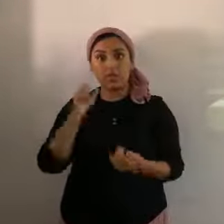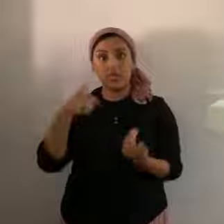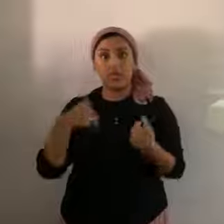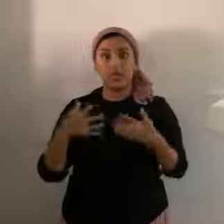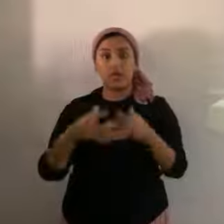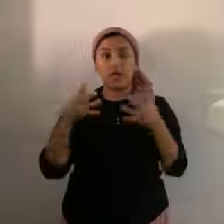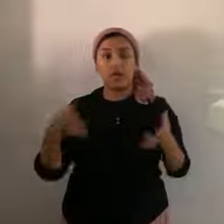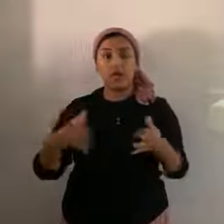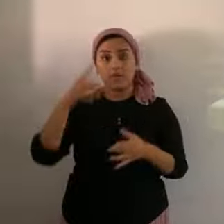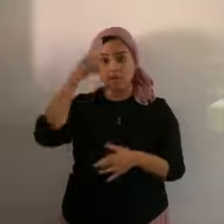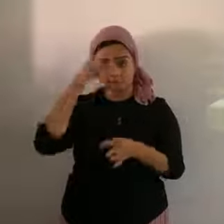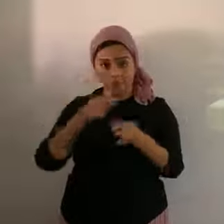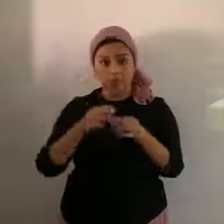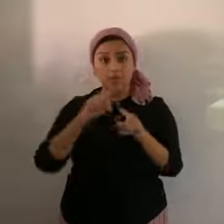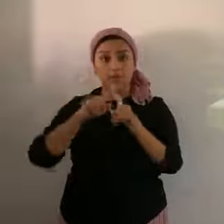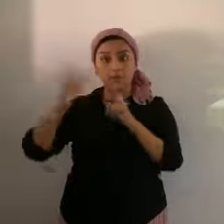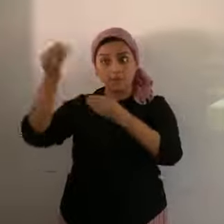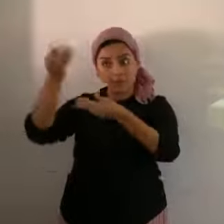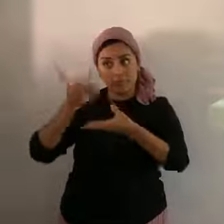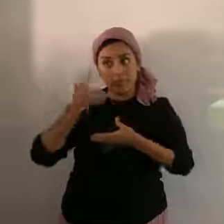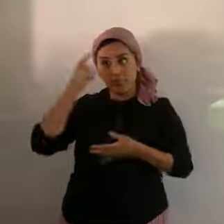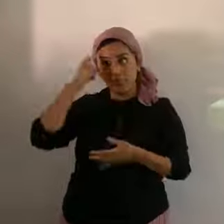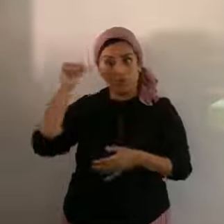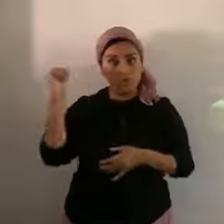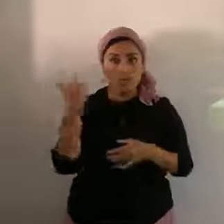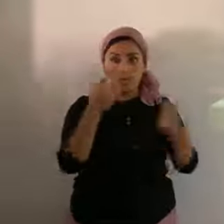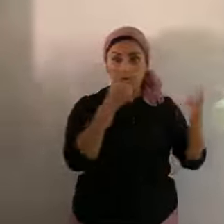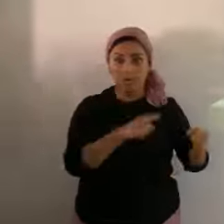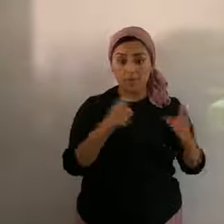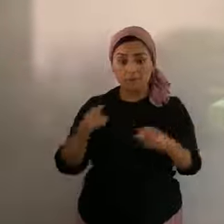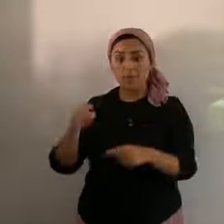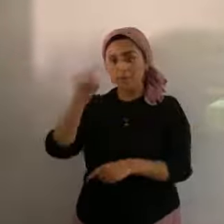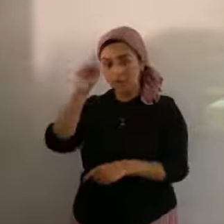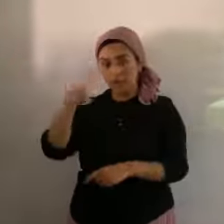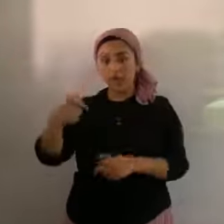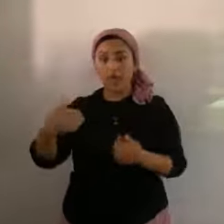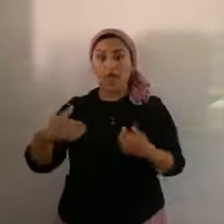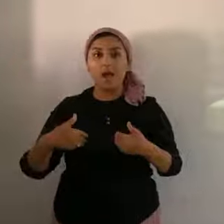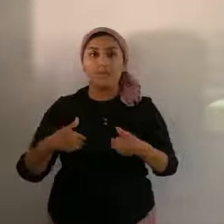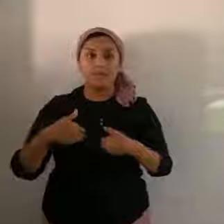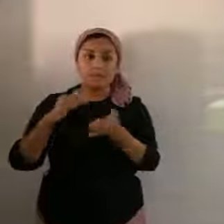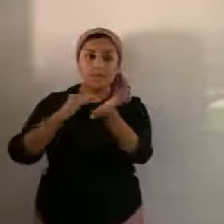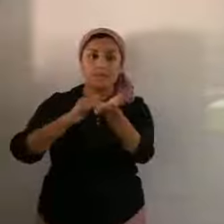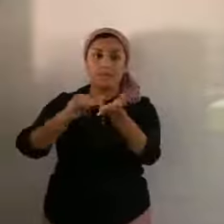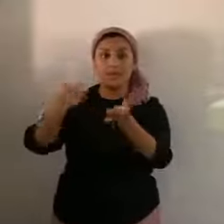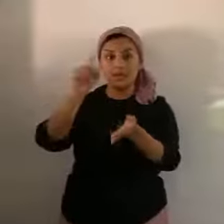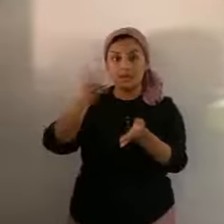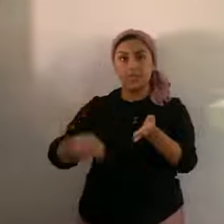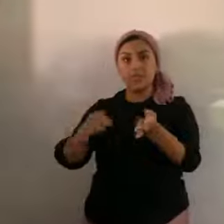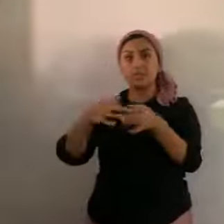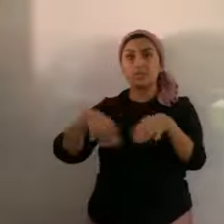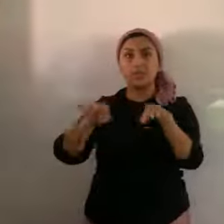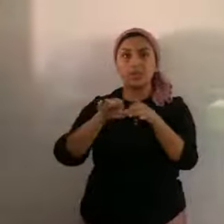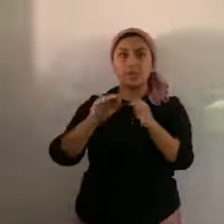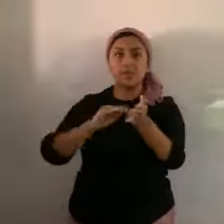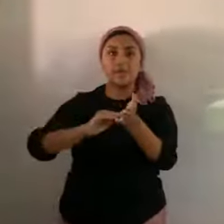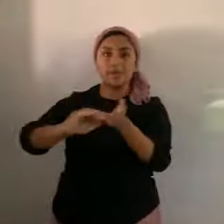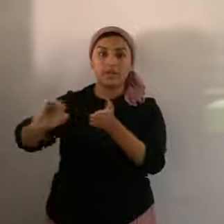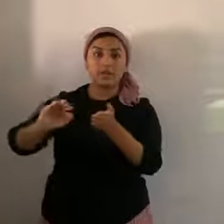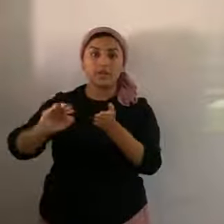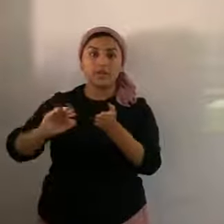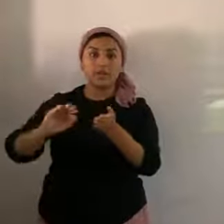fe. Pero nos dice que para que todo eso se dé, tenemos que tener una actitud de perdón. ¿Una actitud de qué?